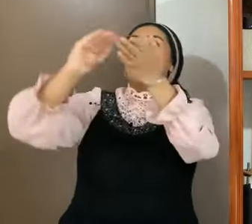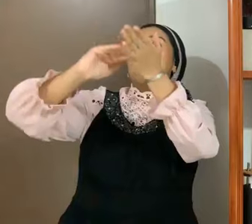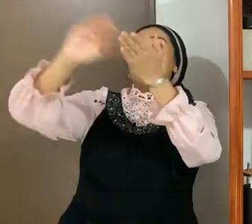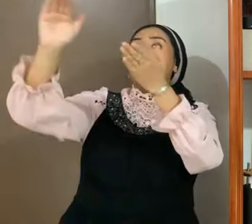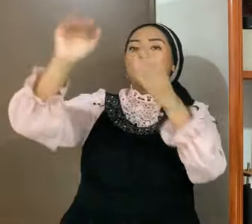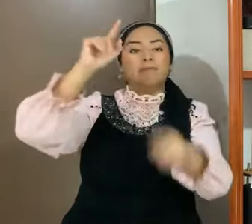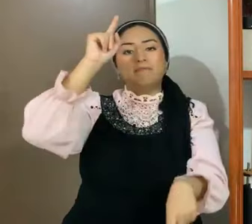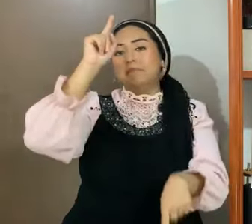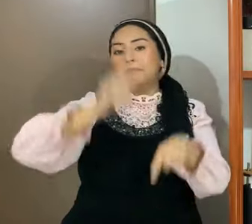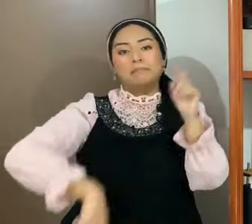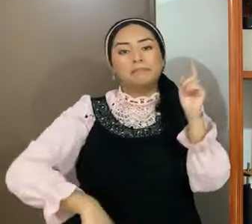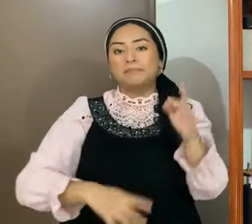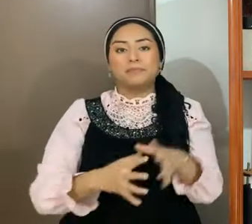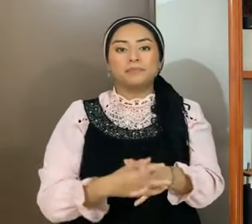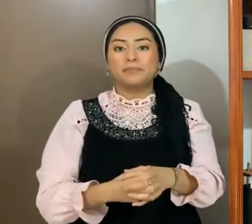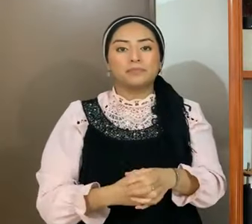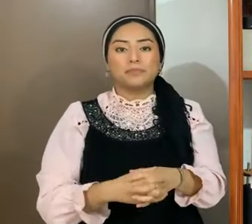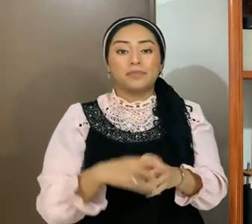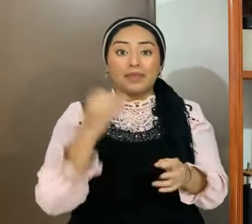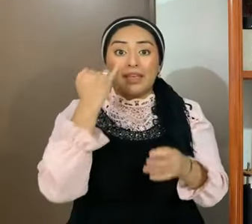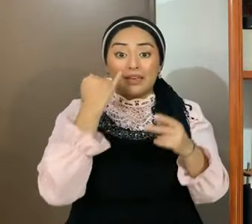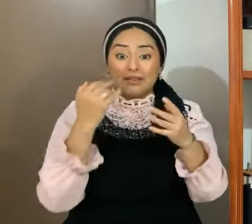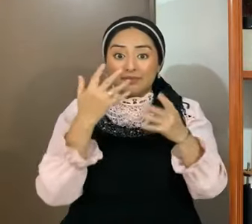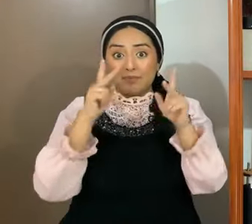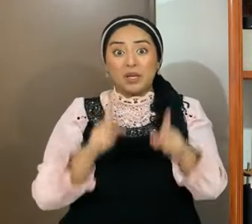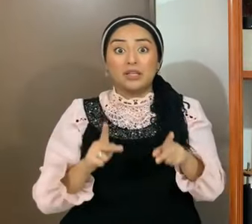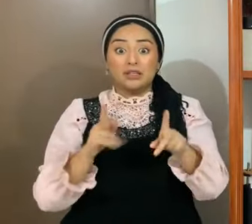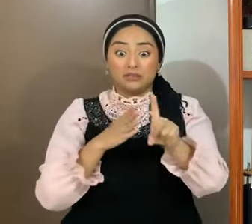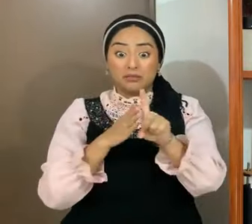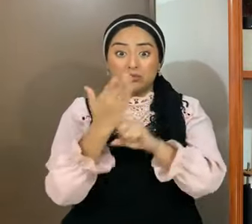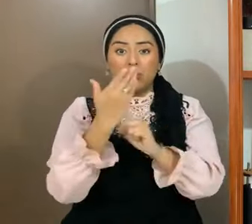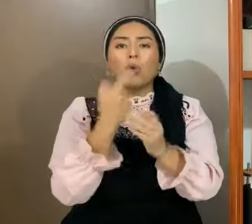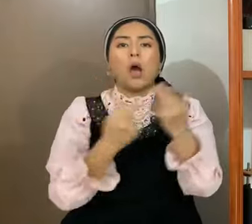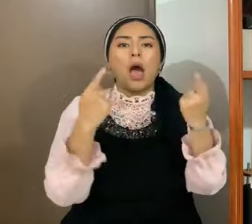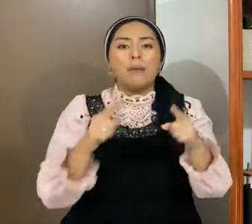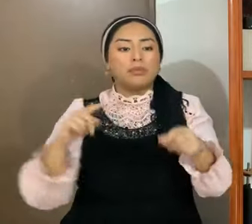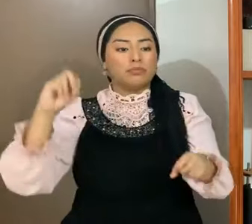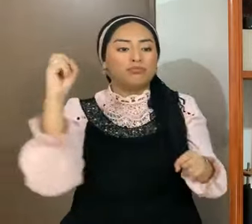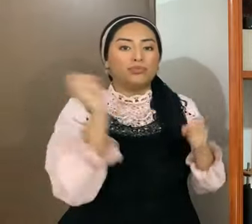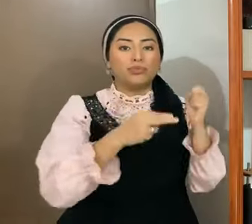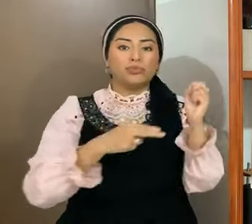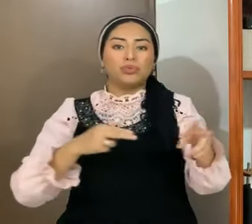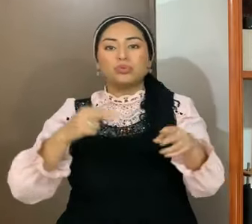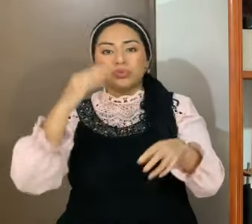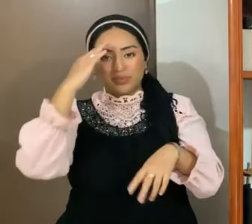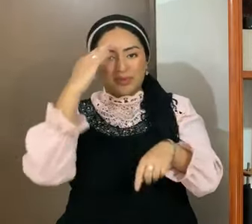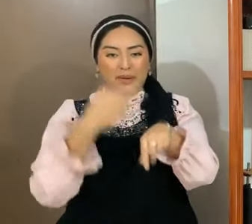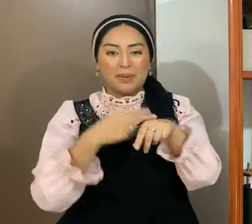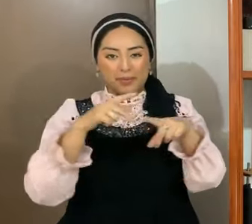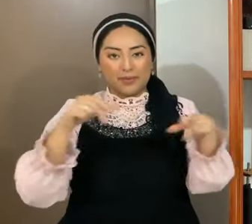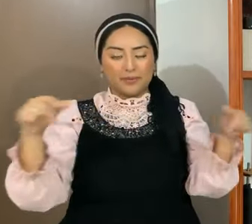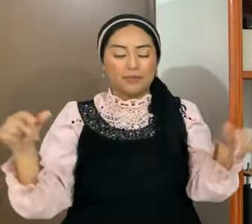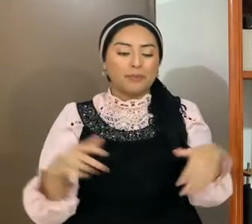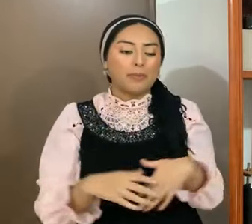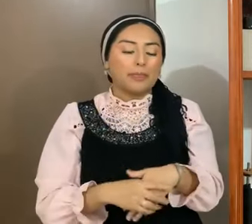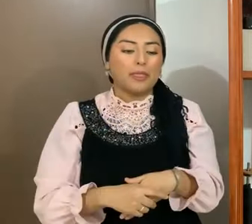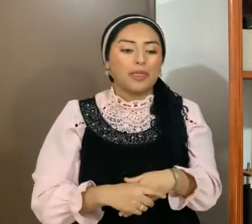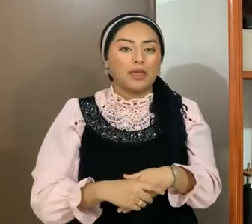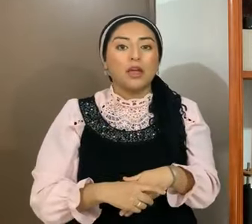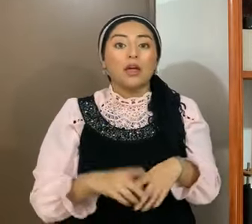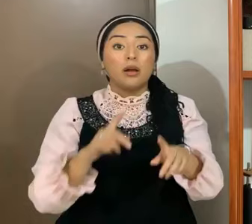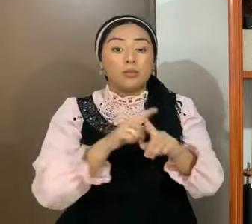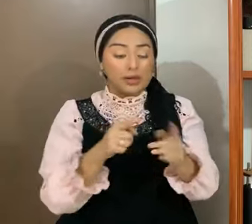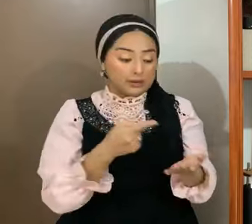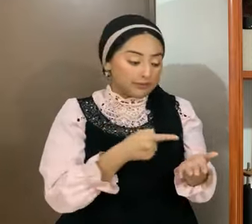pero pueden buscar lo que pasaba con un adúltero, por ejemplo. No había sacrificios por el pecado voluntario, eran sacrificios por